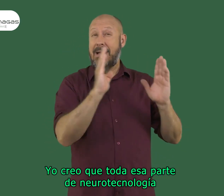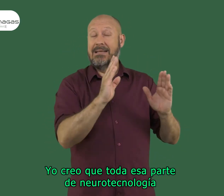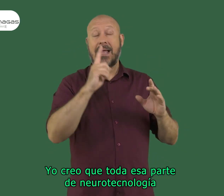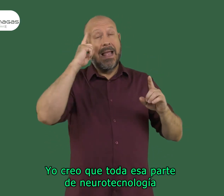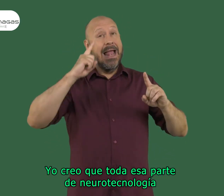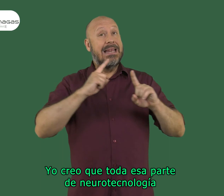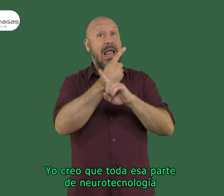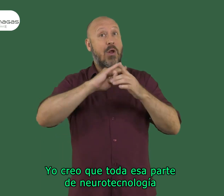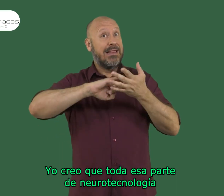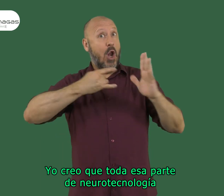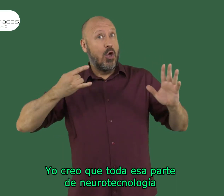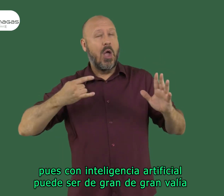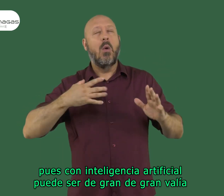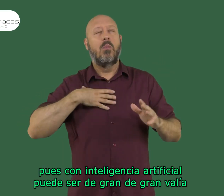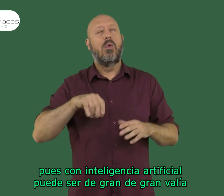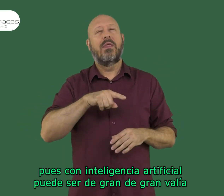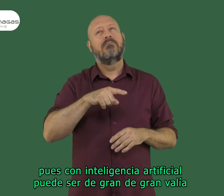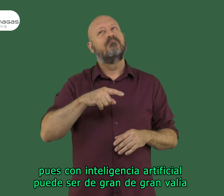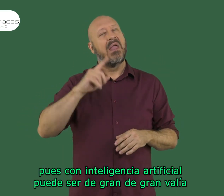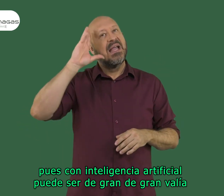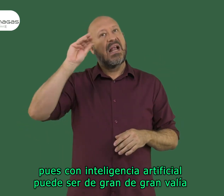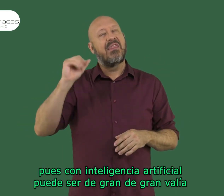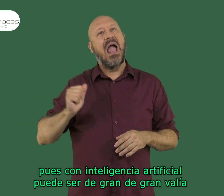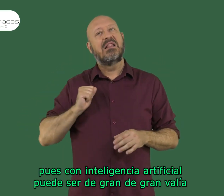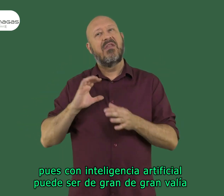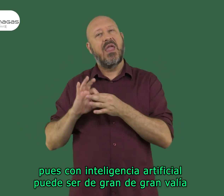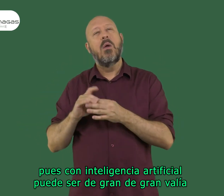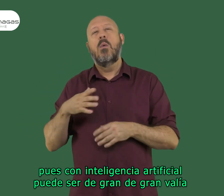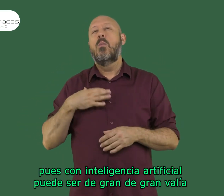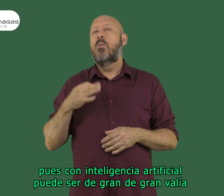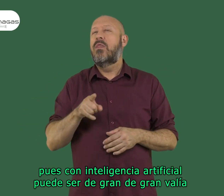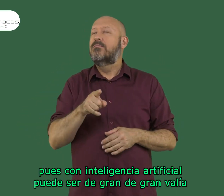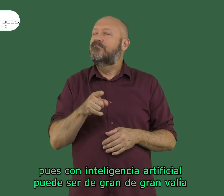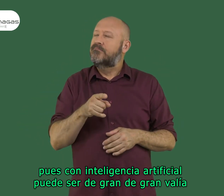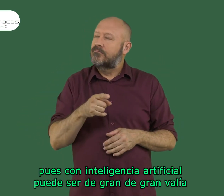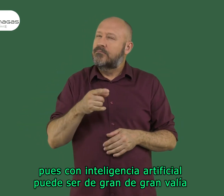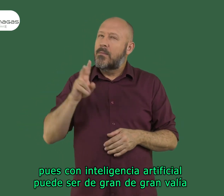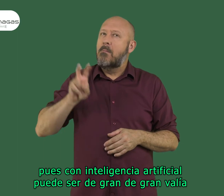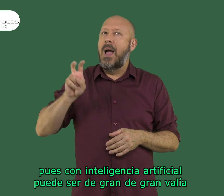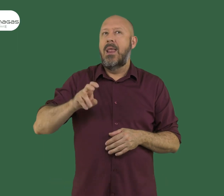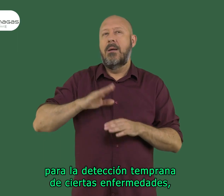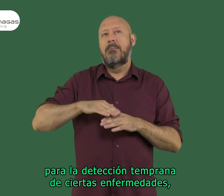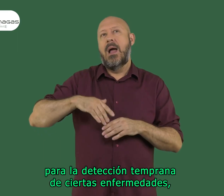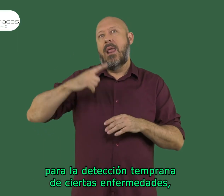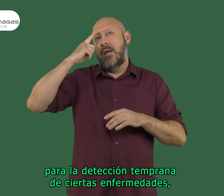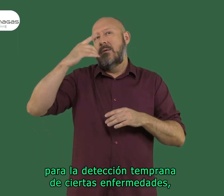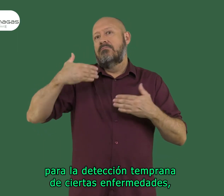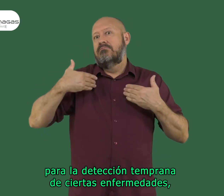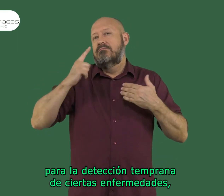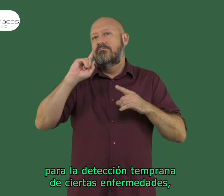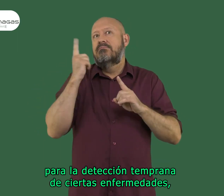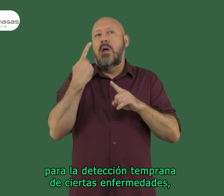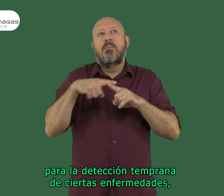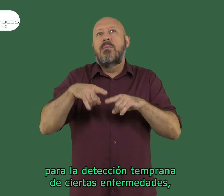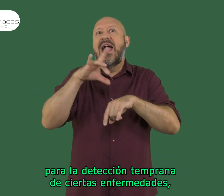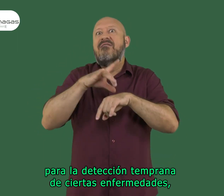de neurotecnología pues puede ser, con inteligencia artificial, puede ser de gran valía para la detección temprana